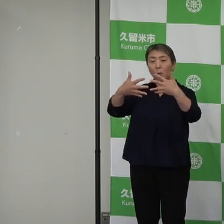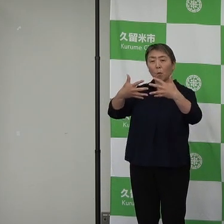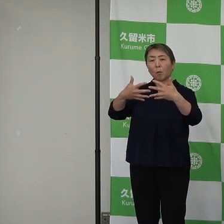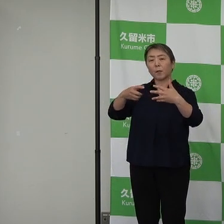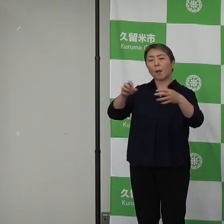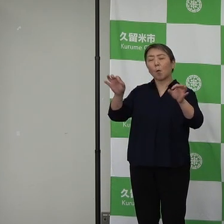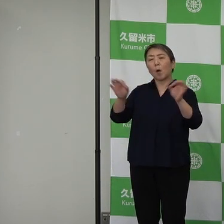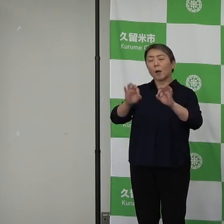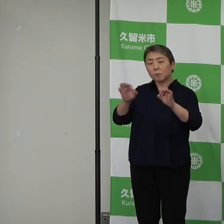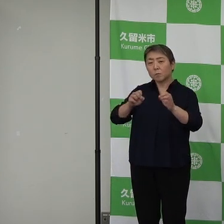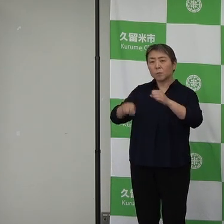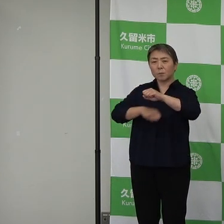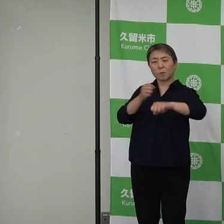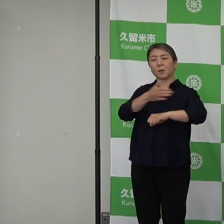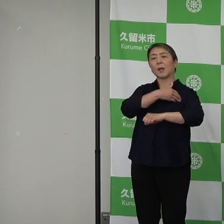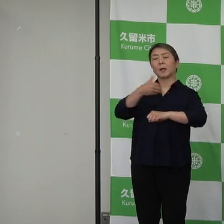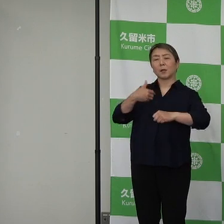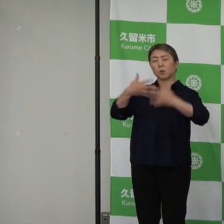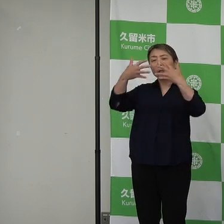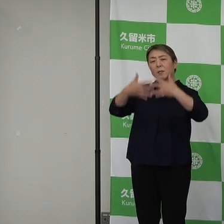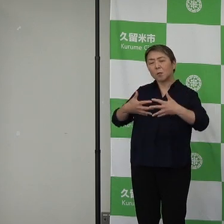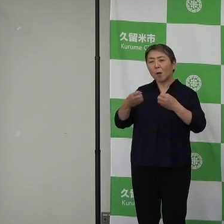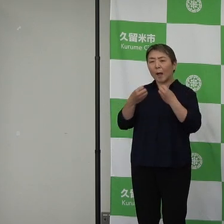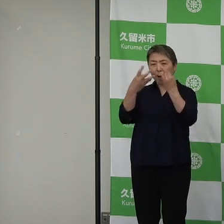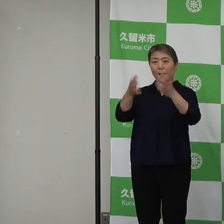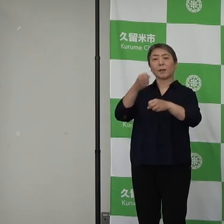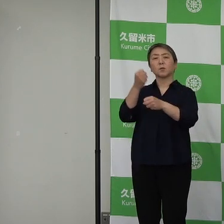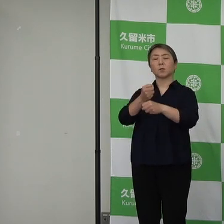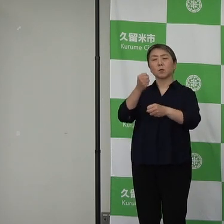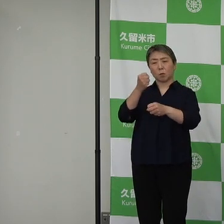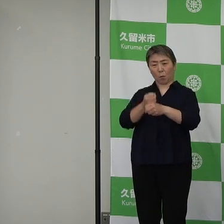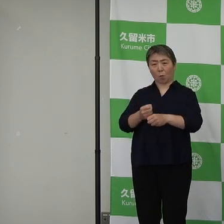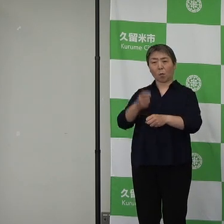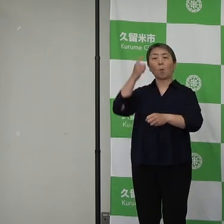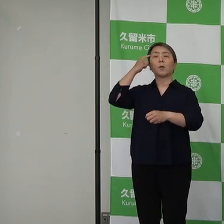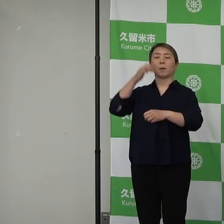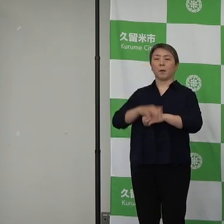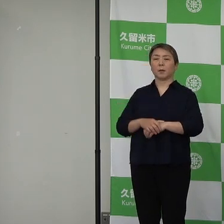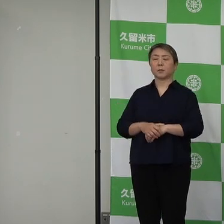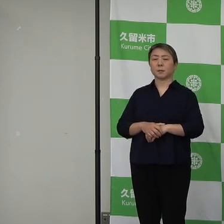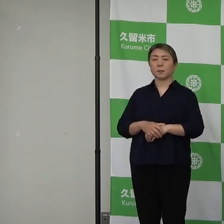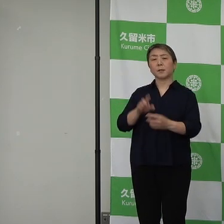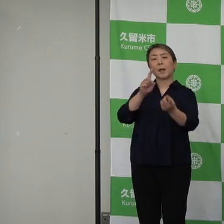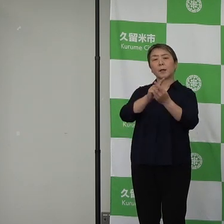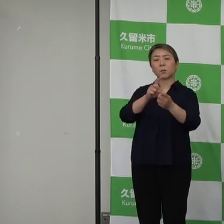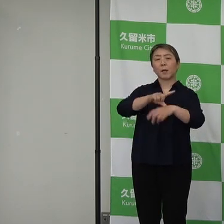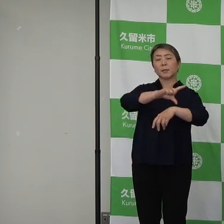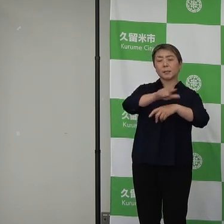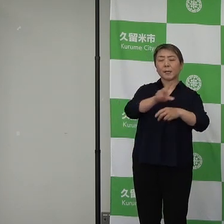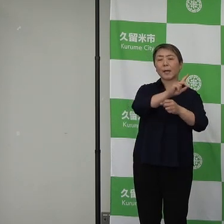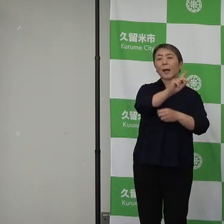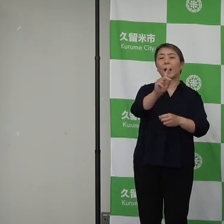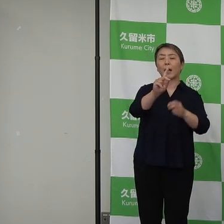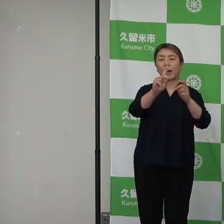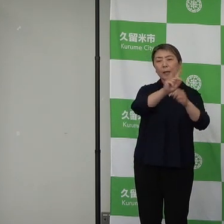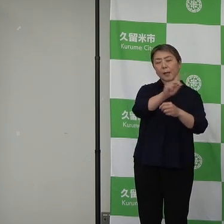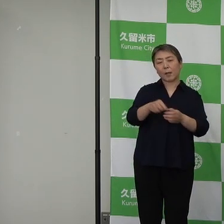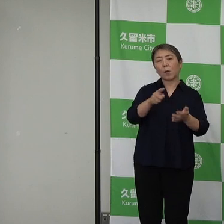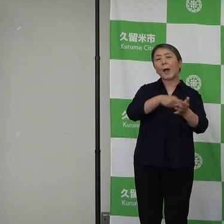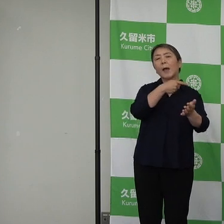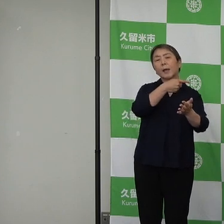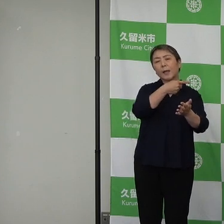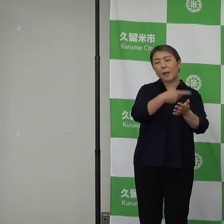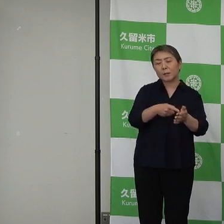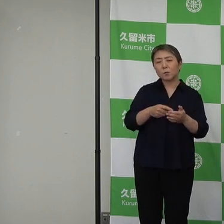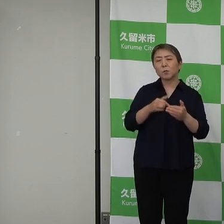ンディングに取り組める仕組みを新たに作ろうとするものであります。対象は地域課題の解決等